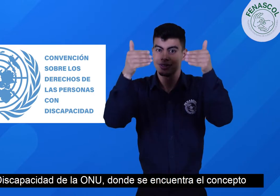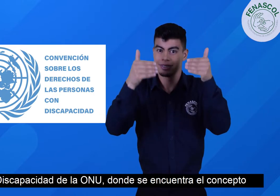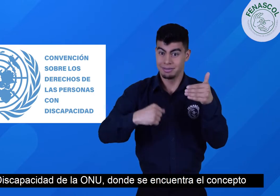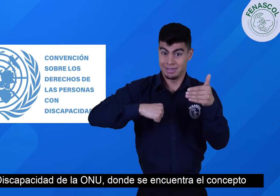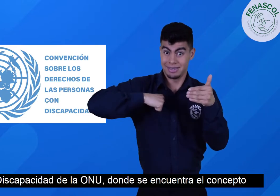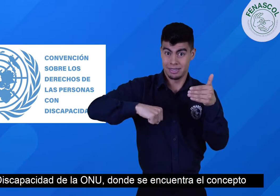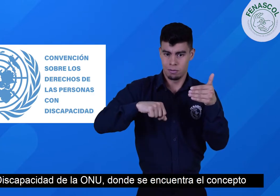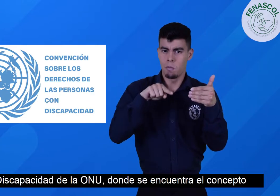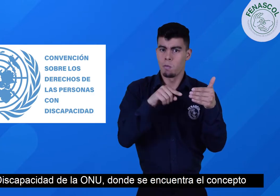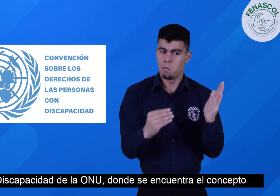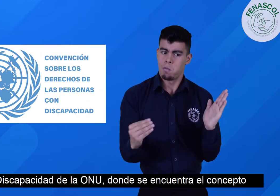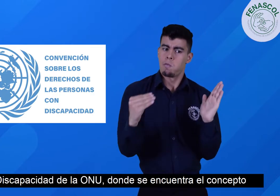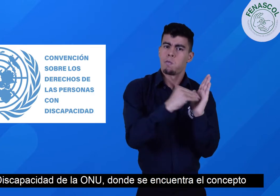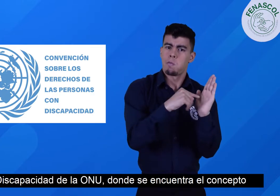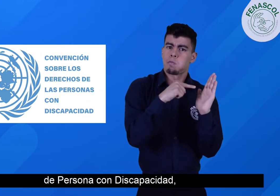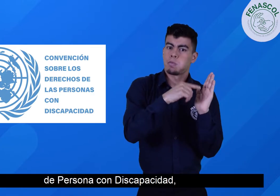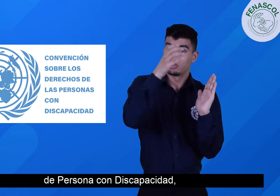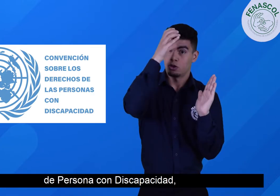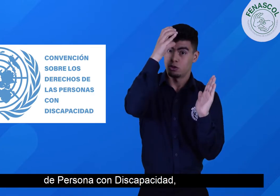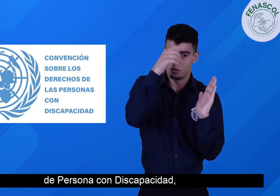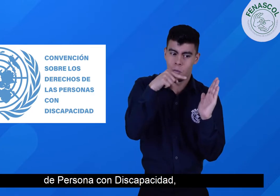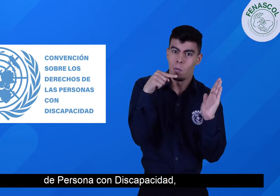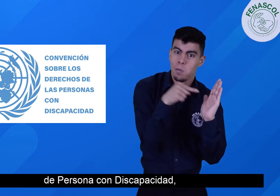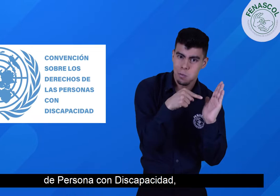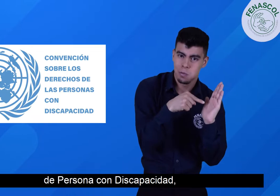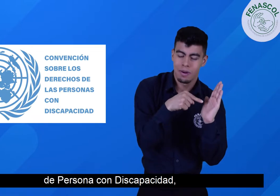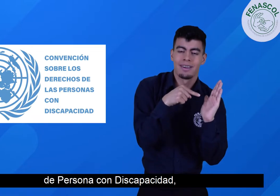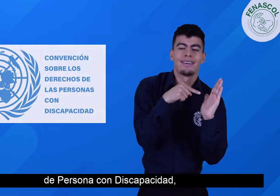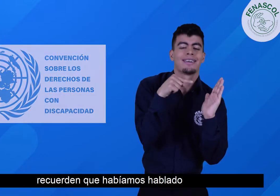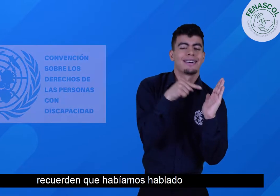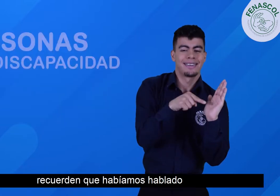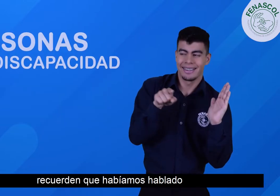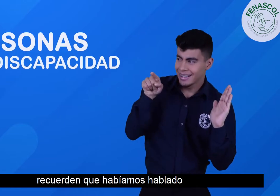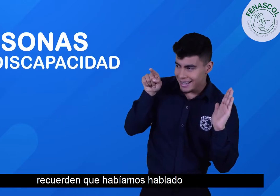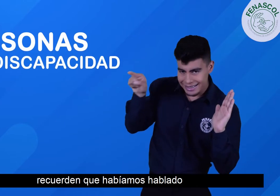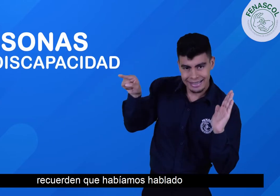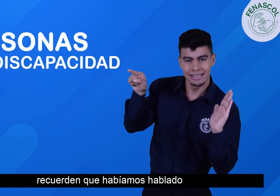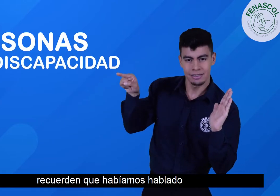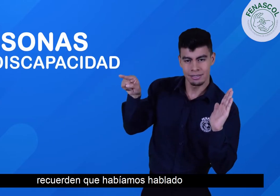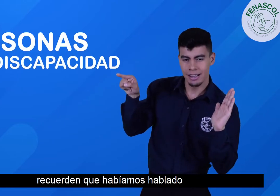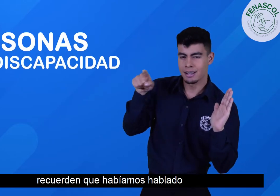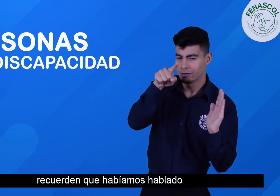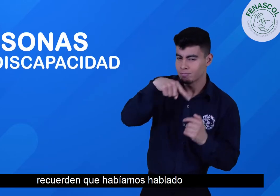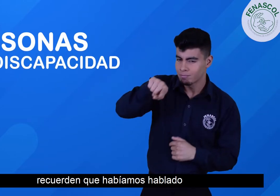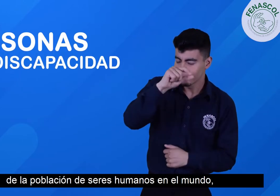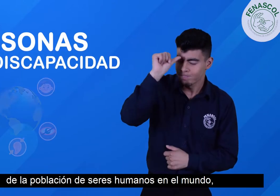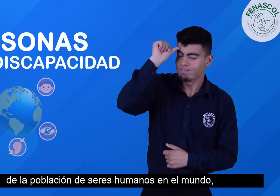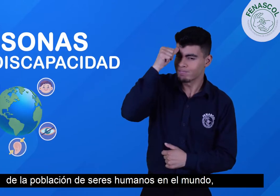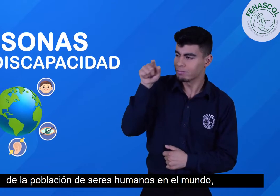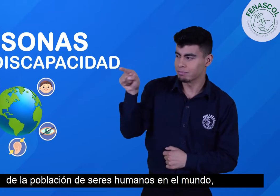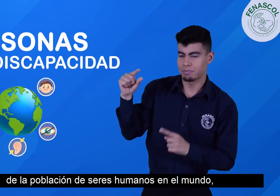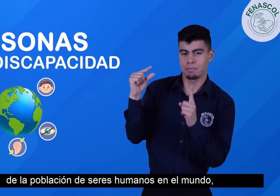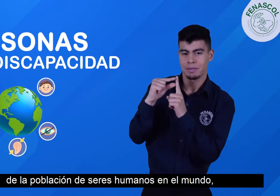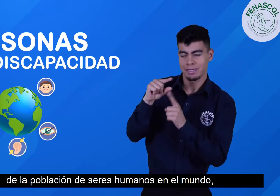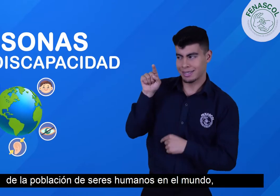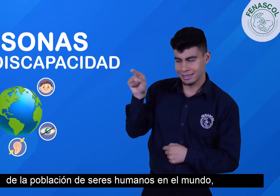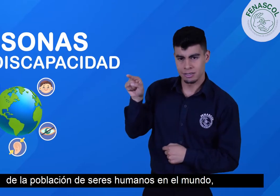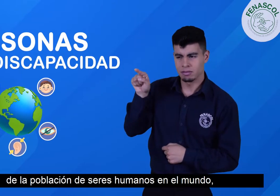donde se encuentra el concepto de persona con discapacidad recuerden que habíamos hablado de la población de seres humanos en el